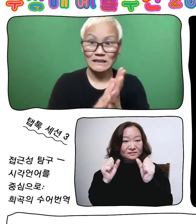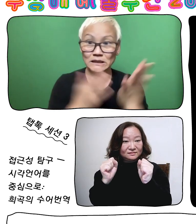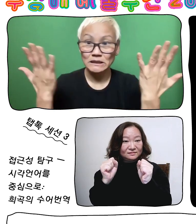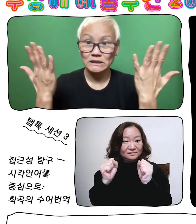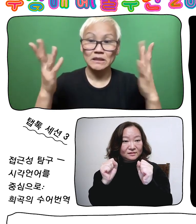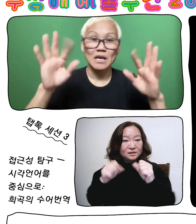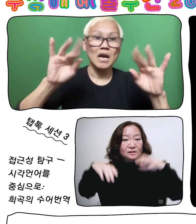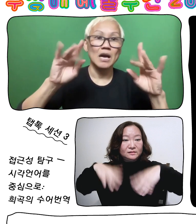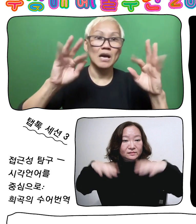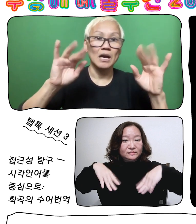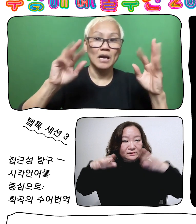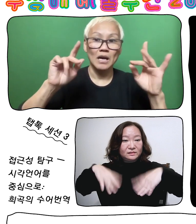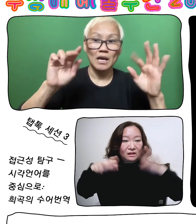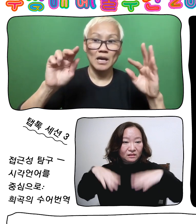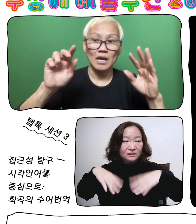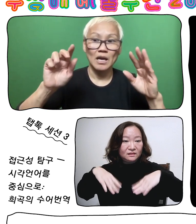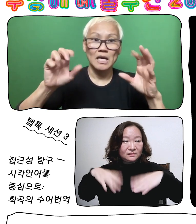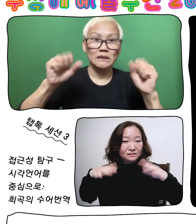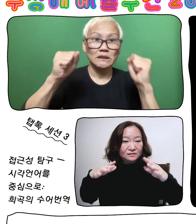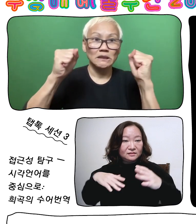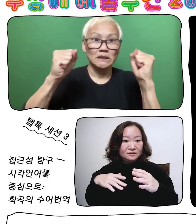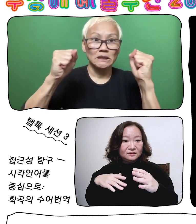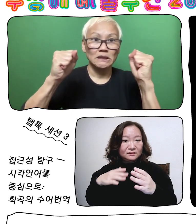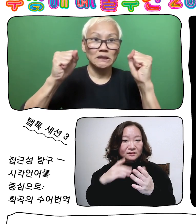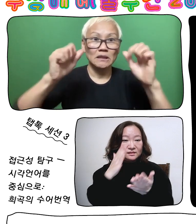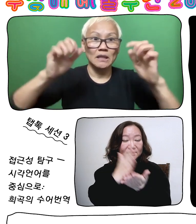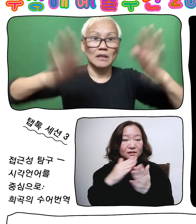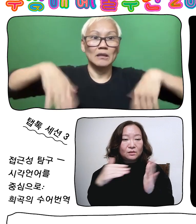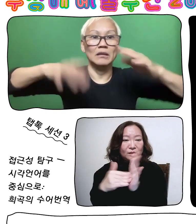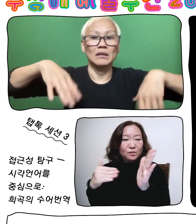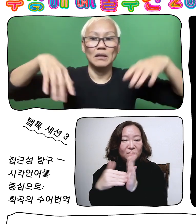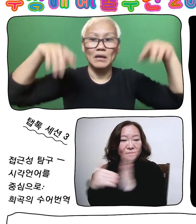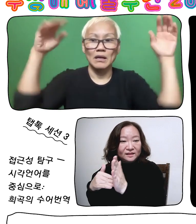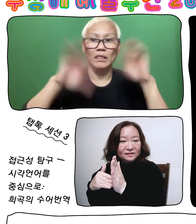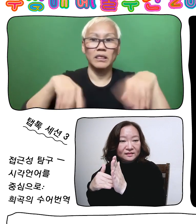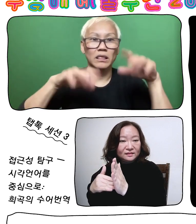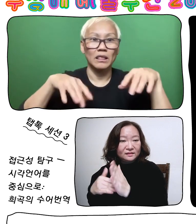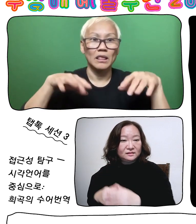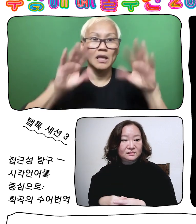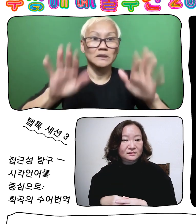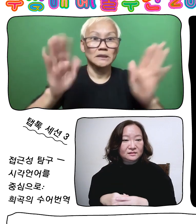손이 움직이는 정도에 의해서도 의미 분화가 이루어집니다.